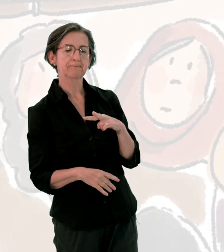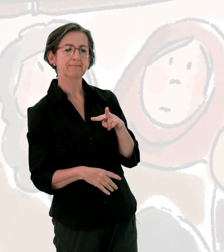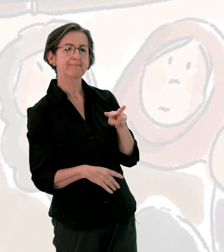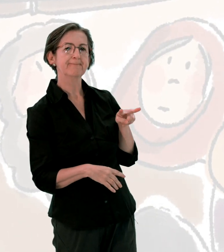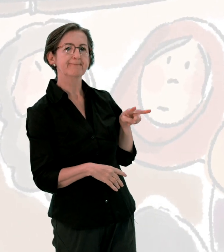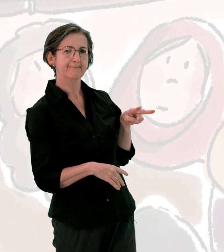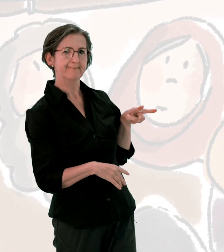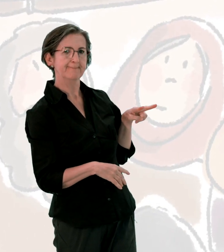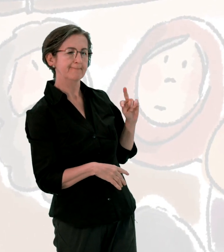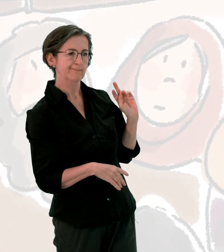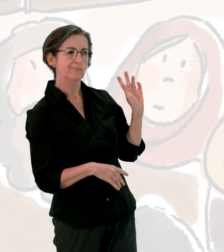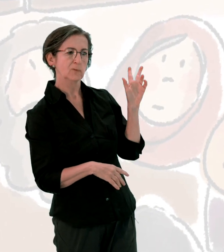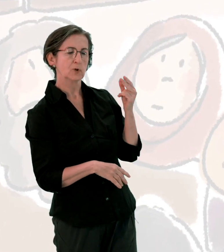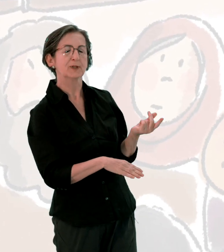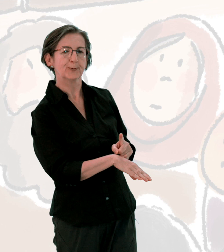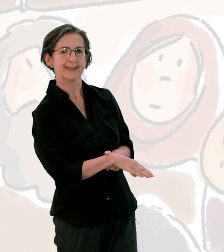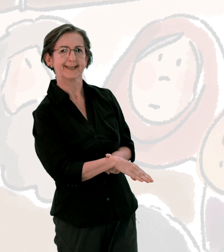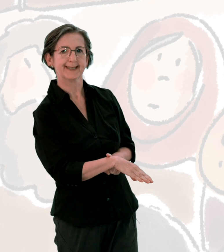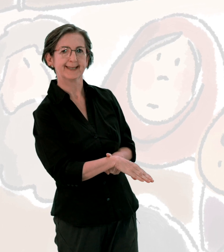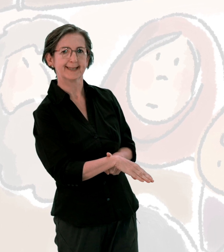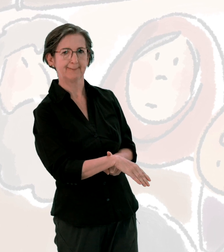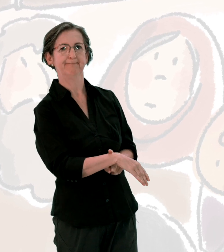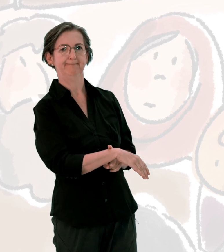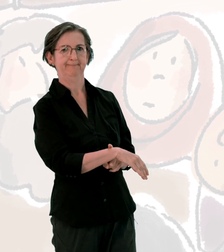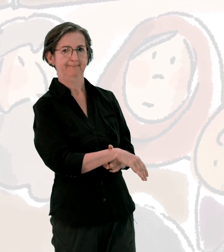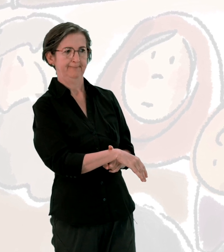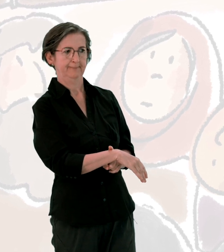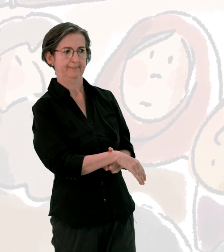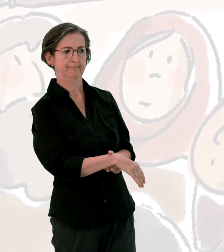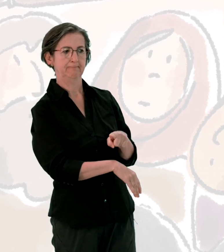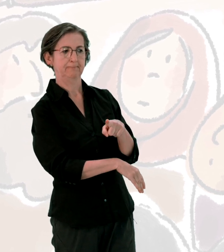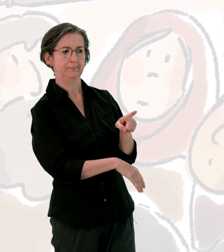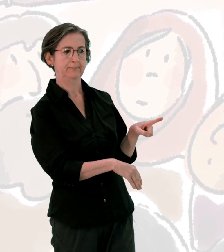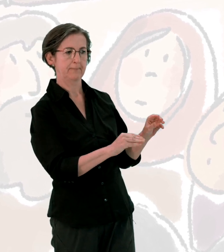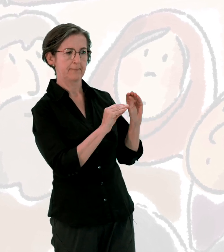Jésus comprend tout de suite ce que les maîtres de la loi pensent, et il leur dit :